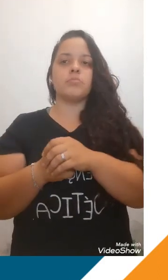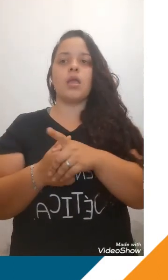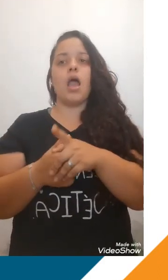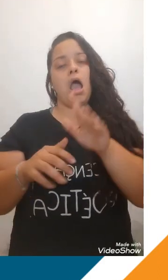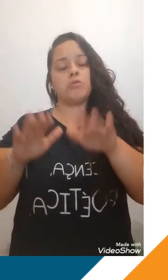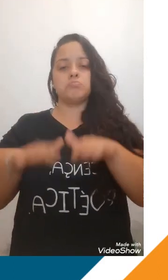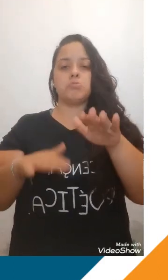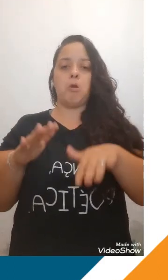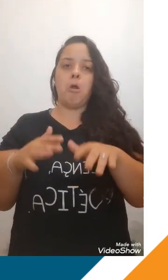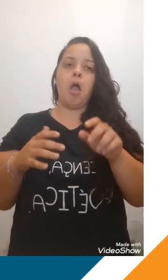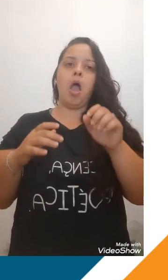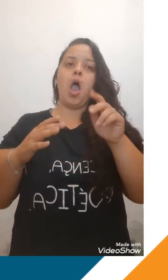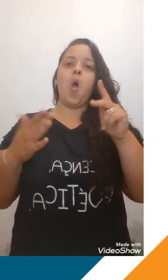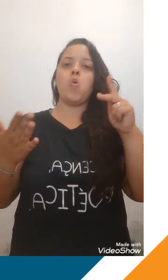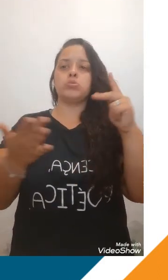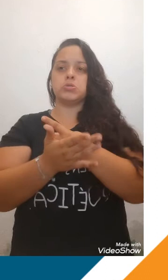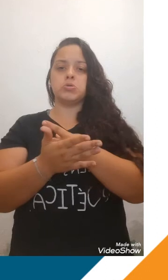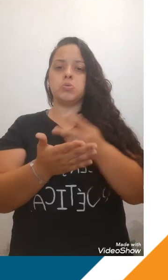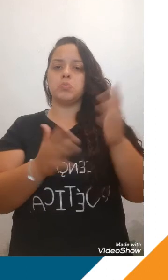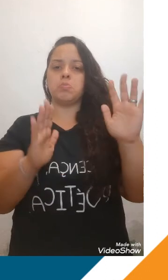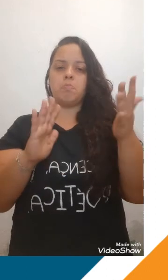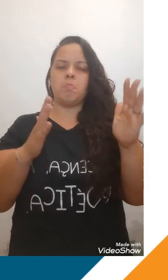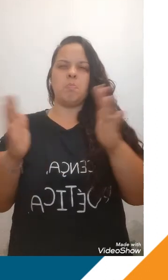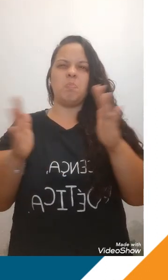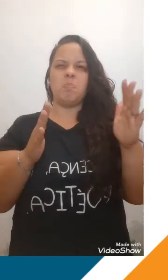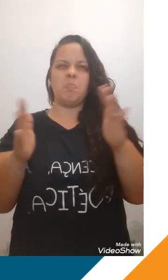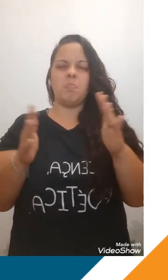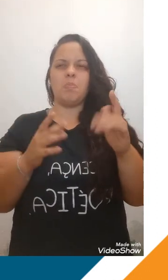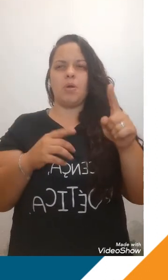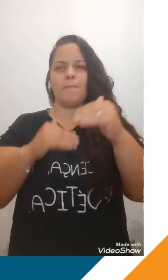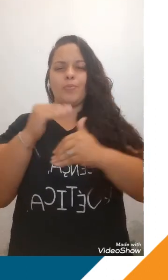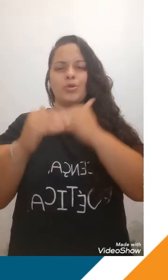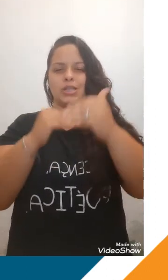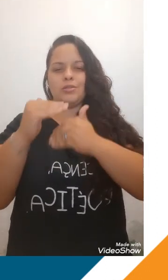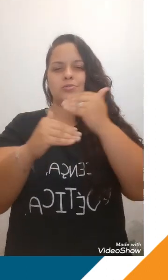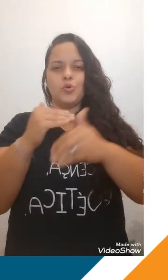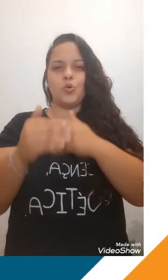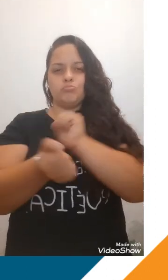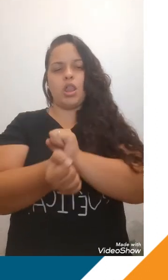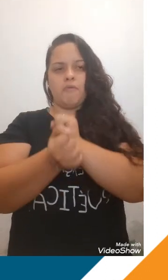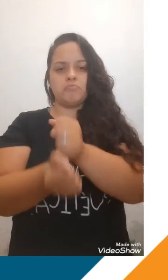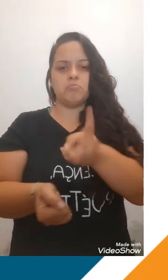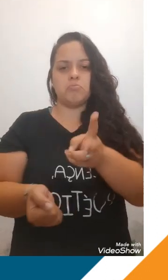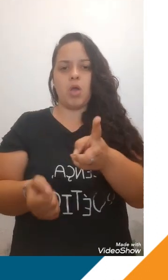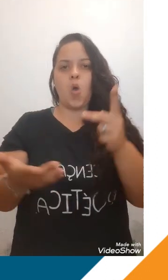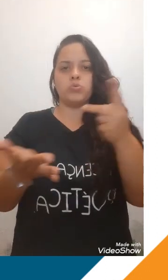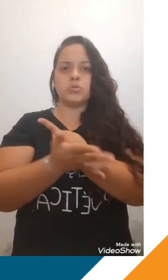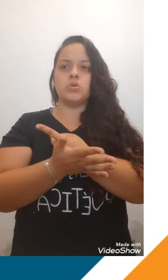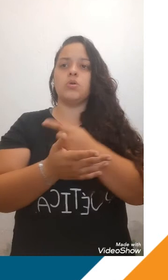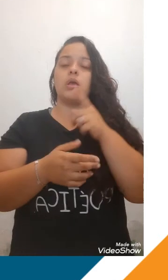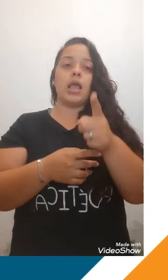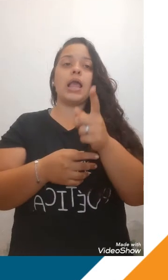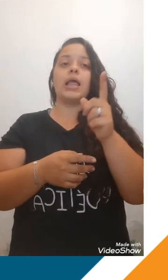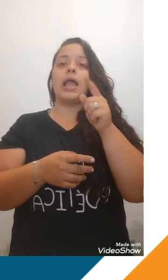medida, já naquele período, durante o processo ainda de escravidão no Brasil. E ele no